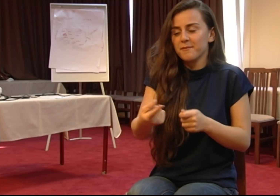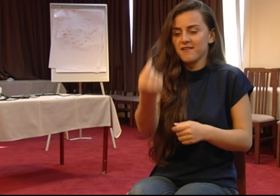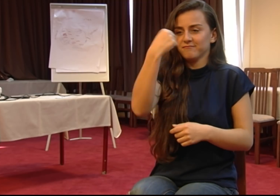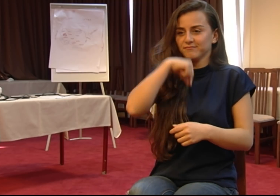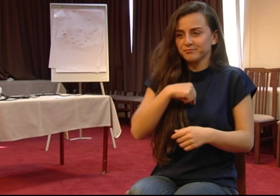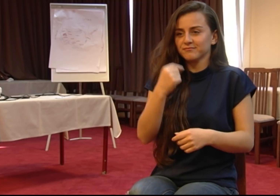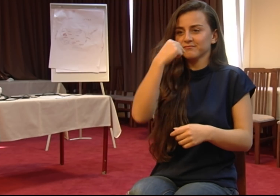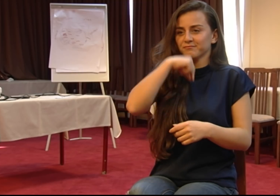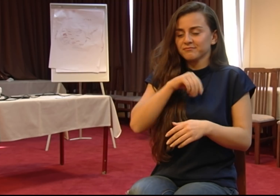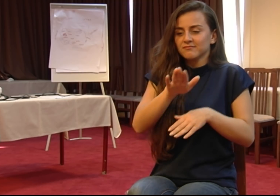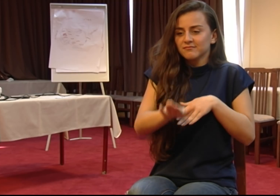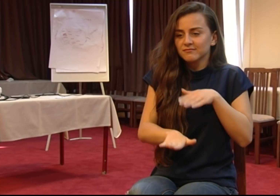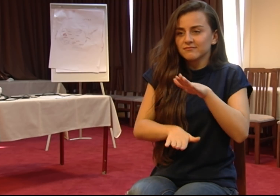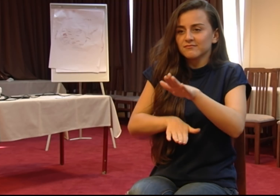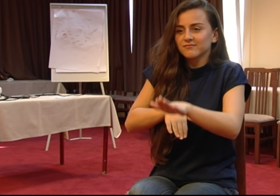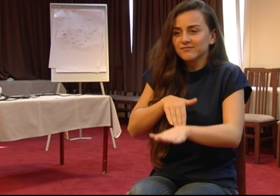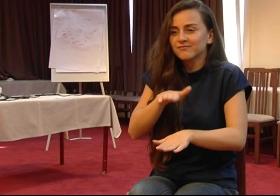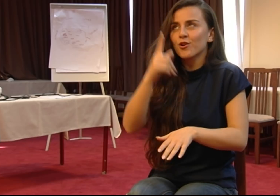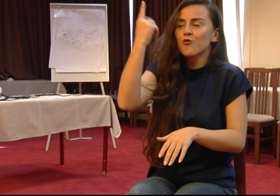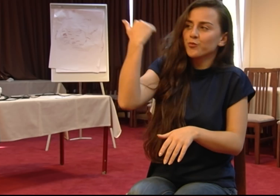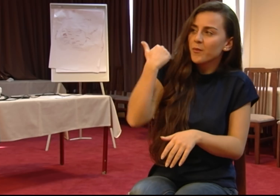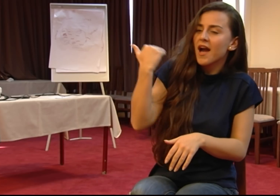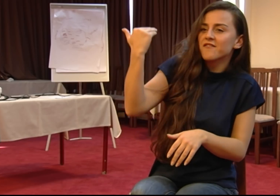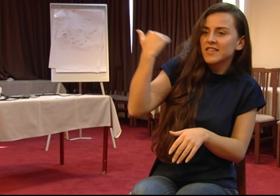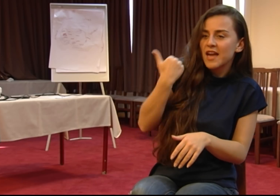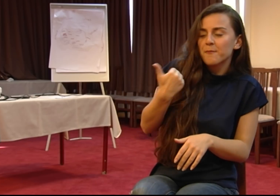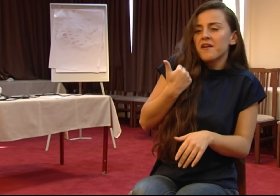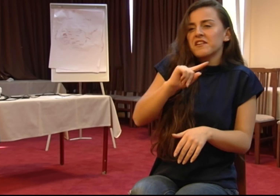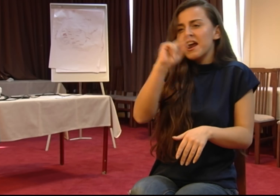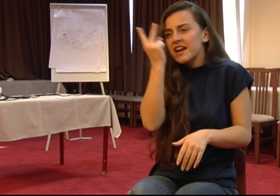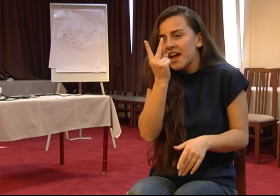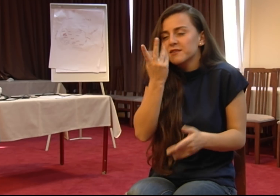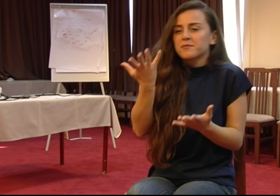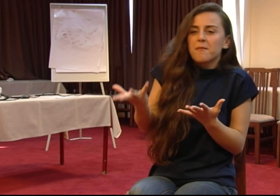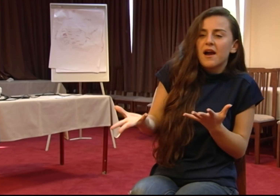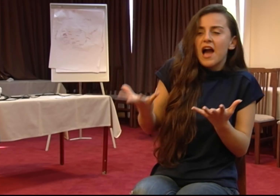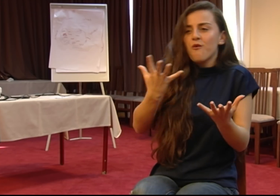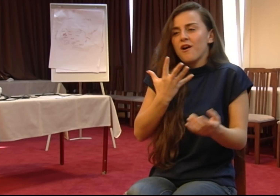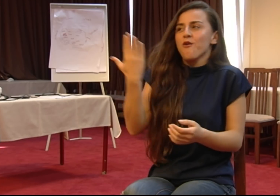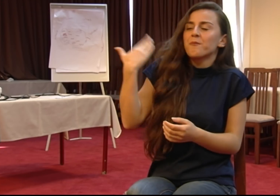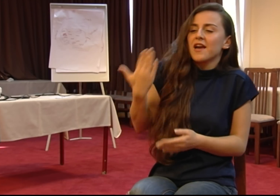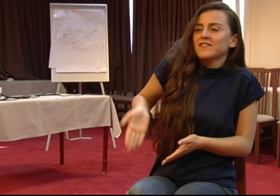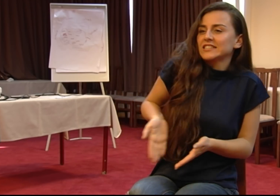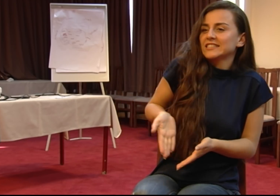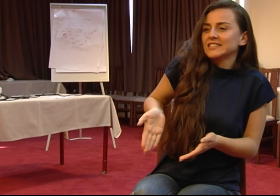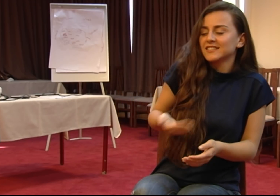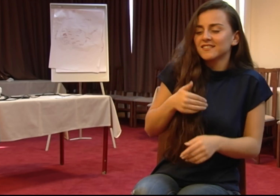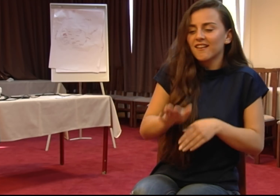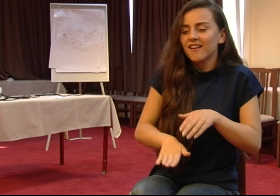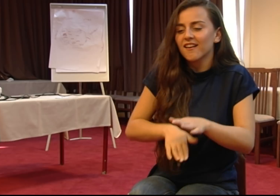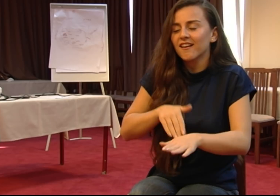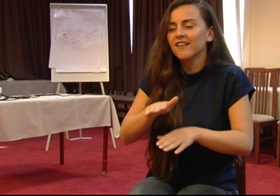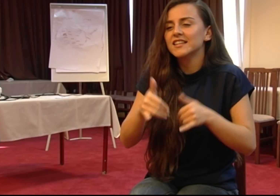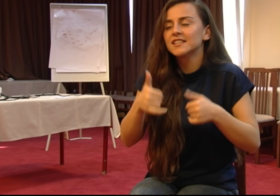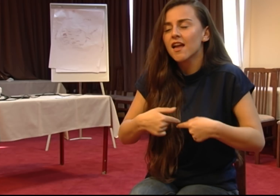мене. Исто како што едно семе кога ќе сеете, тоа ќе падне на плодна почва и ќе порасне. Господ